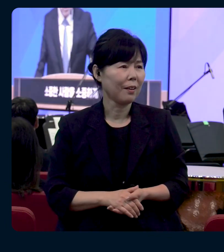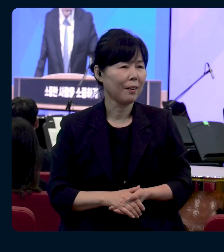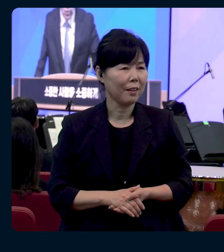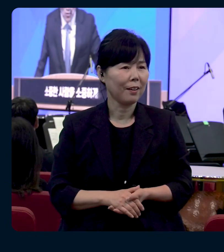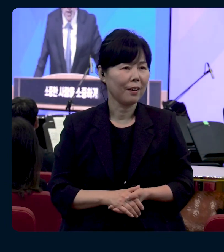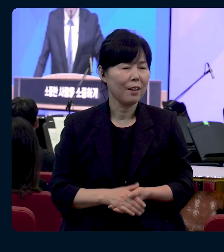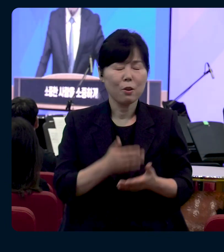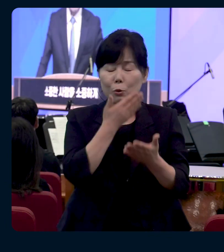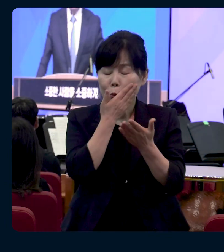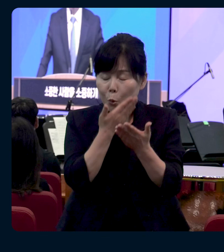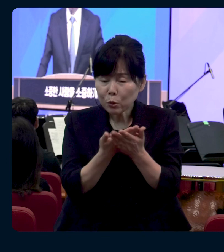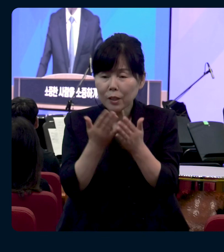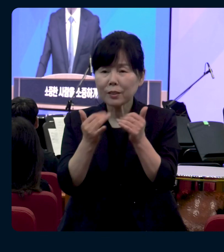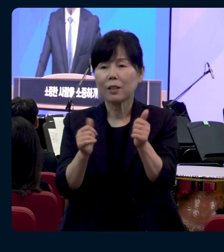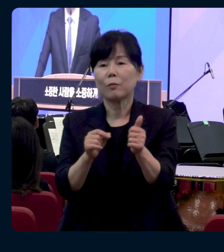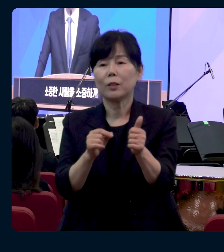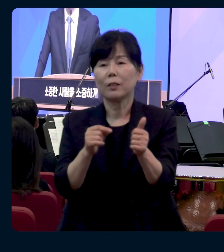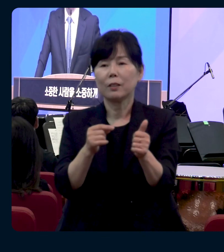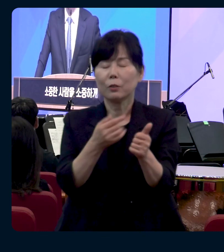소중한 사람을 소중하게.